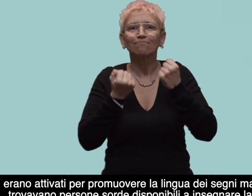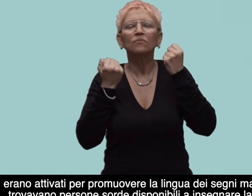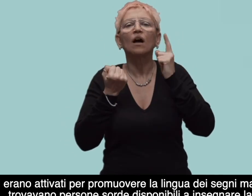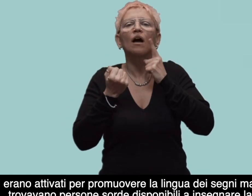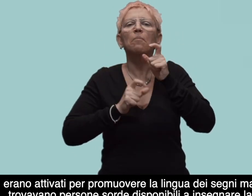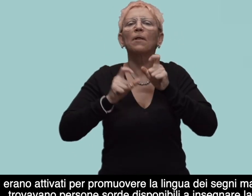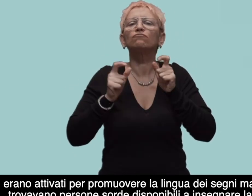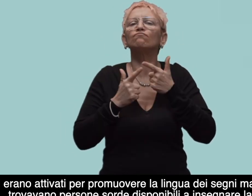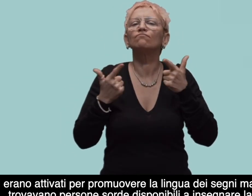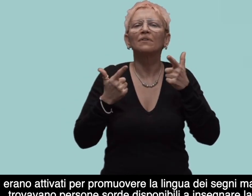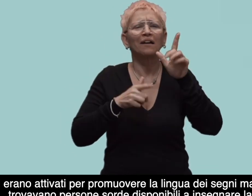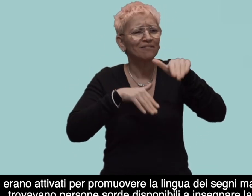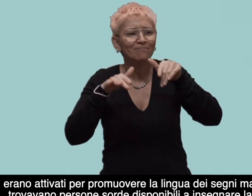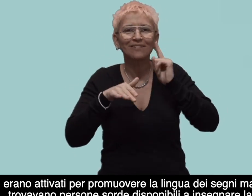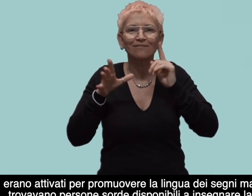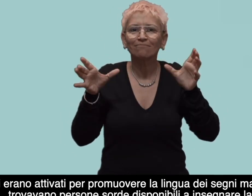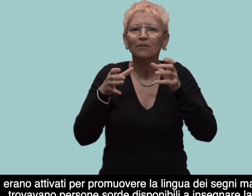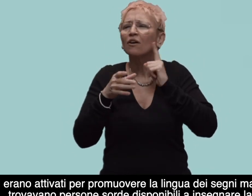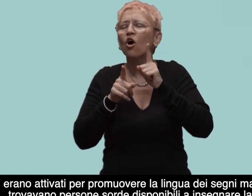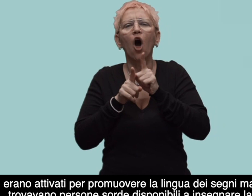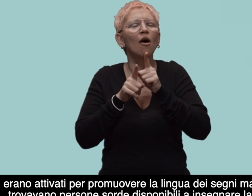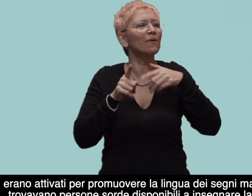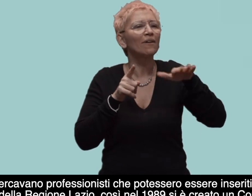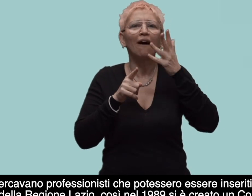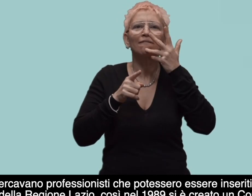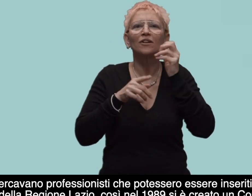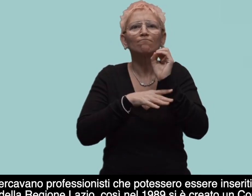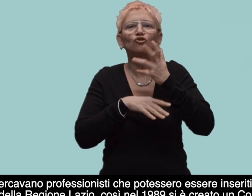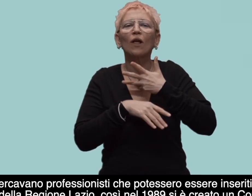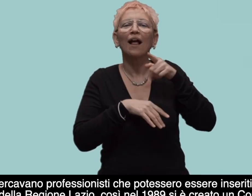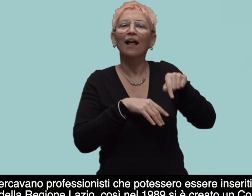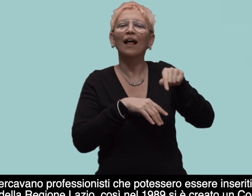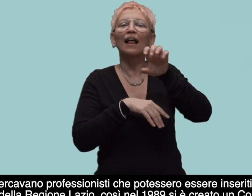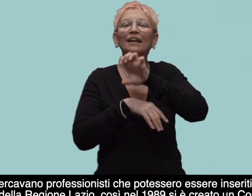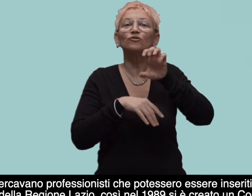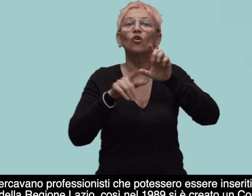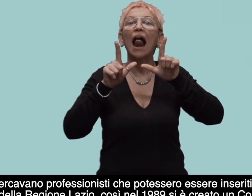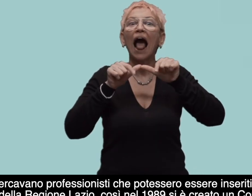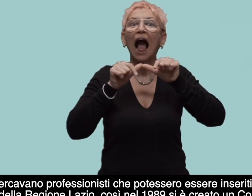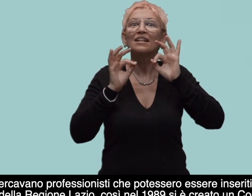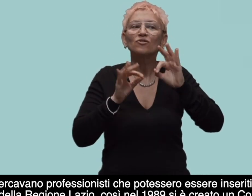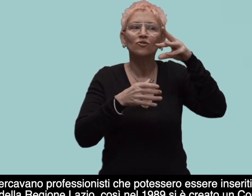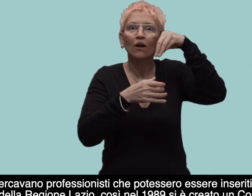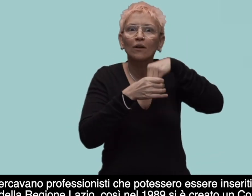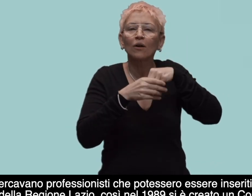persone sorde disponibili e insegnare la lingua dei segni si cercavano professionisti che potessero essere inseriti